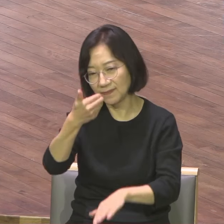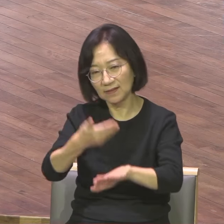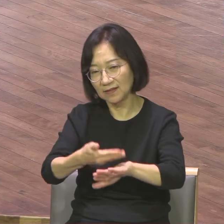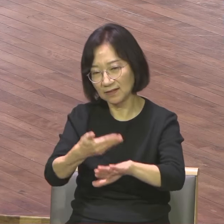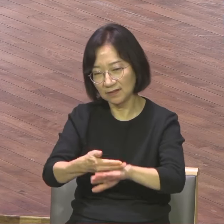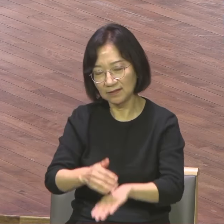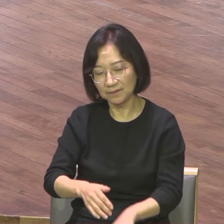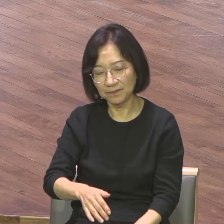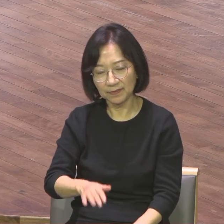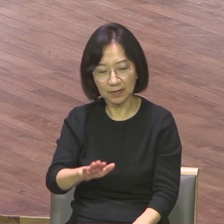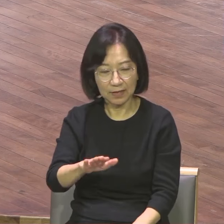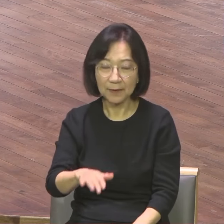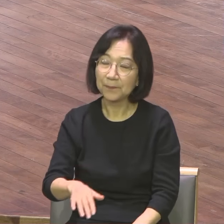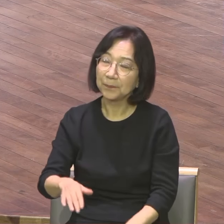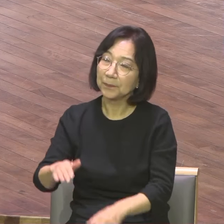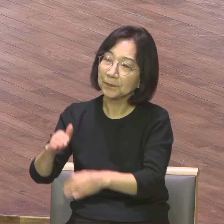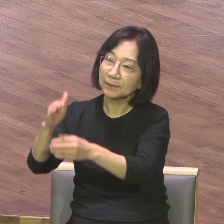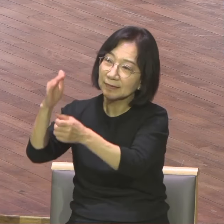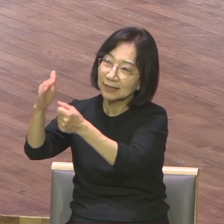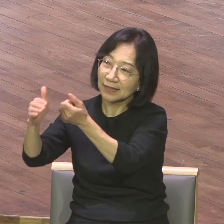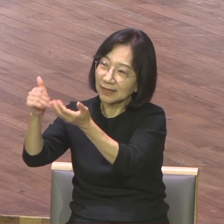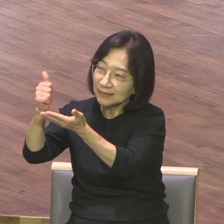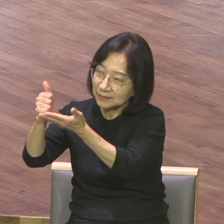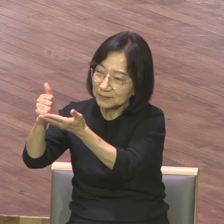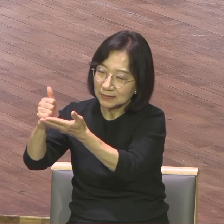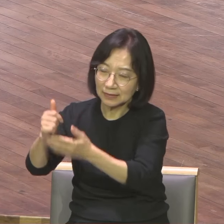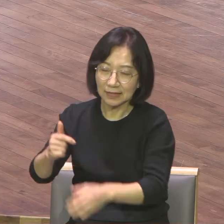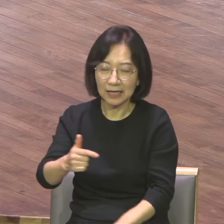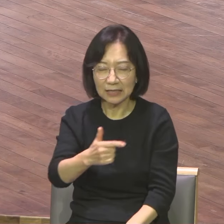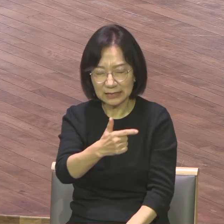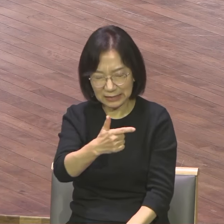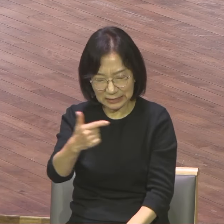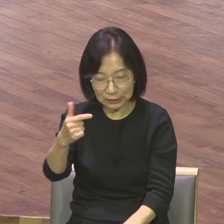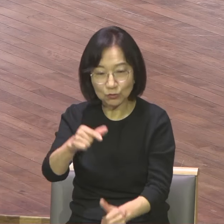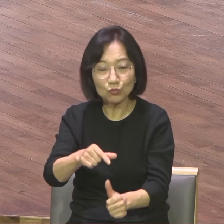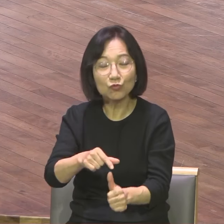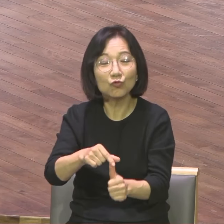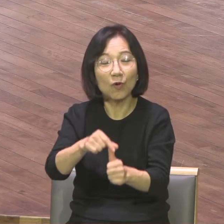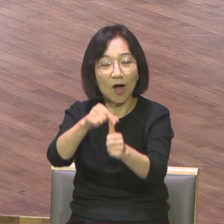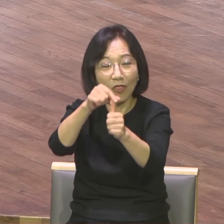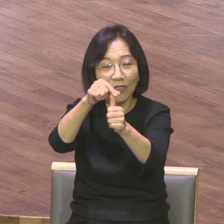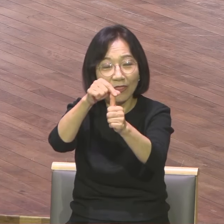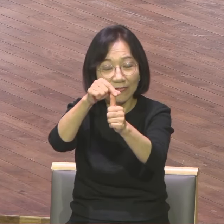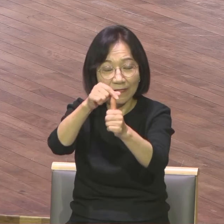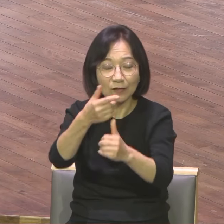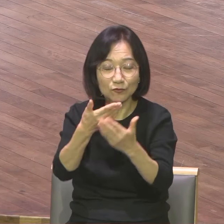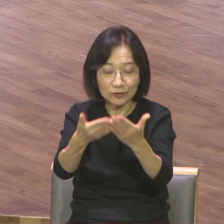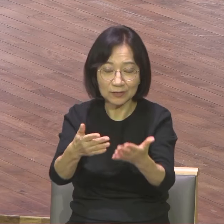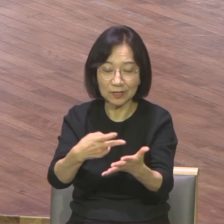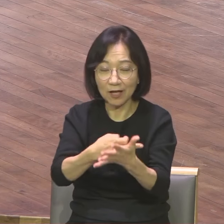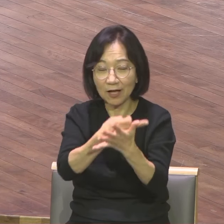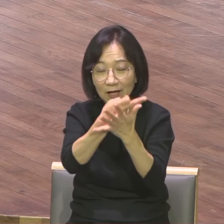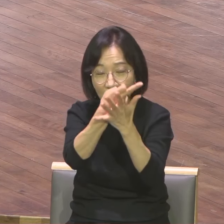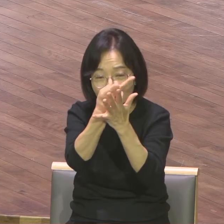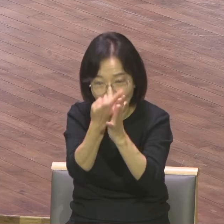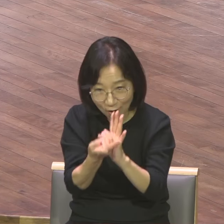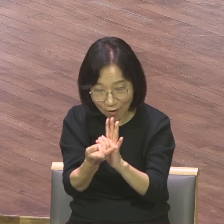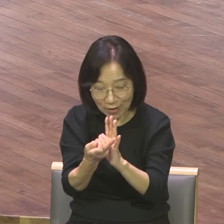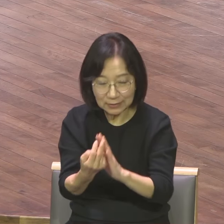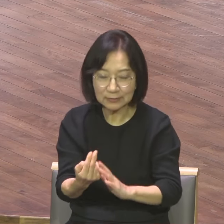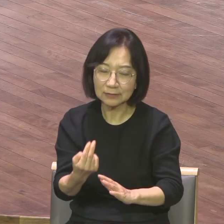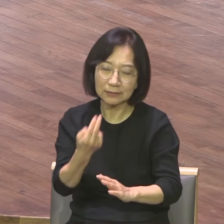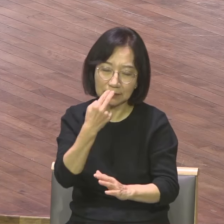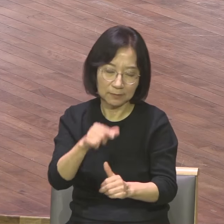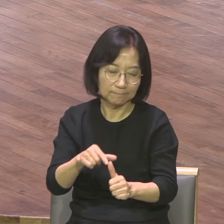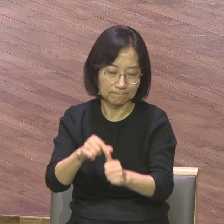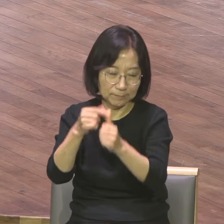또 뭐라 하느냐. 하나님이 큰 구원으로 당신들의 생명을 보존하고 당신들의 후손을 세상에